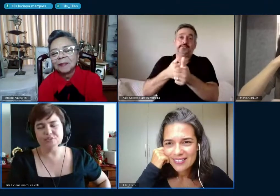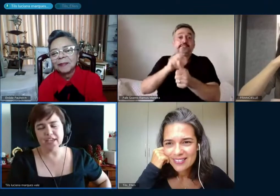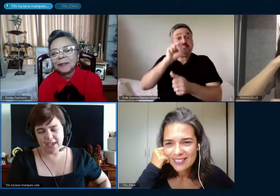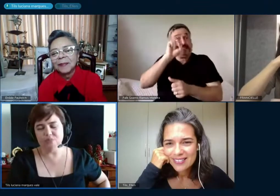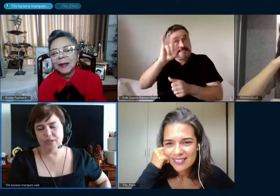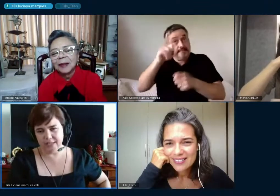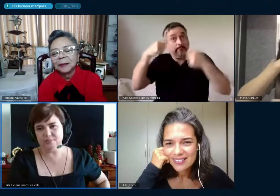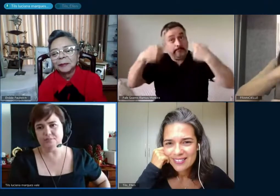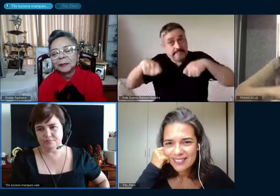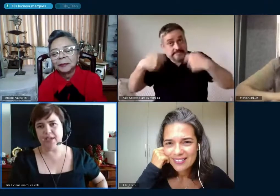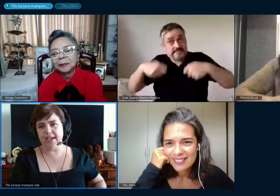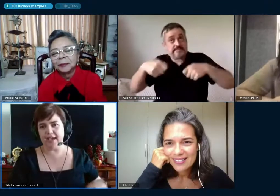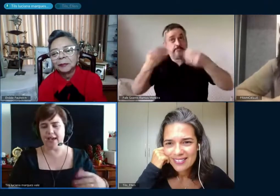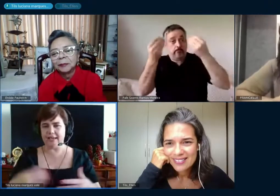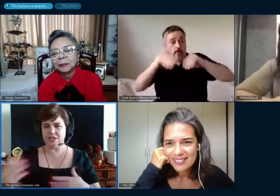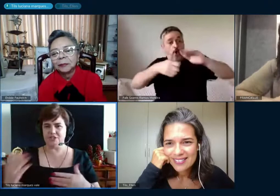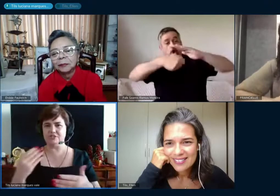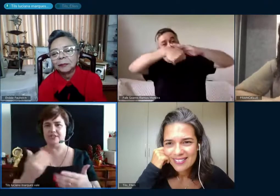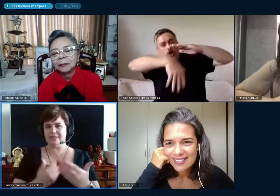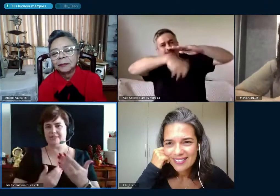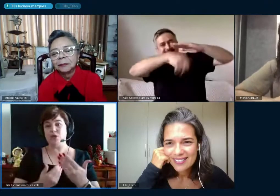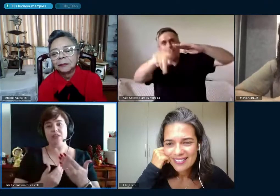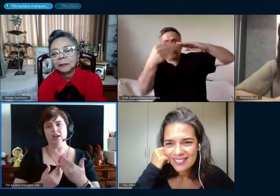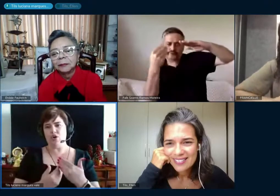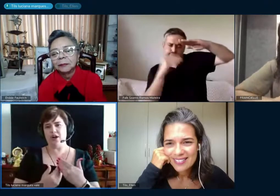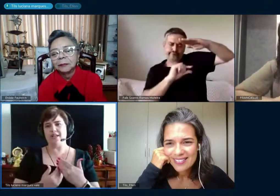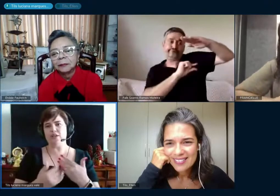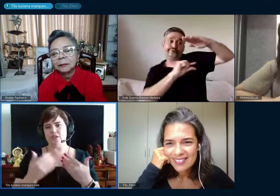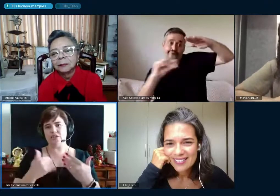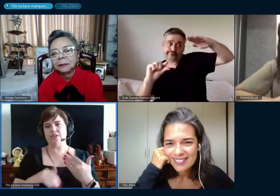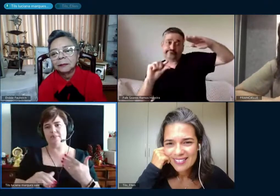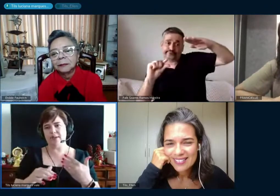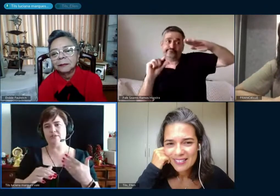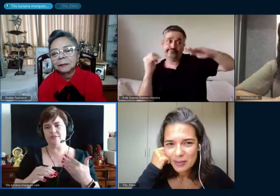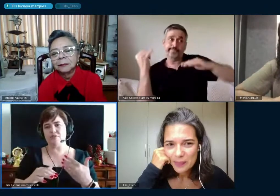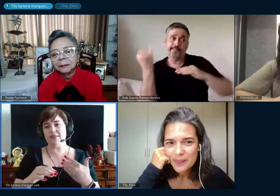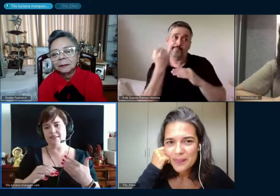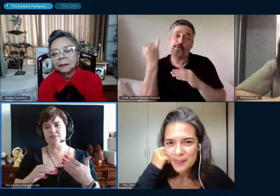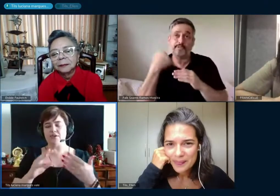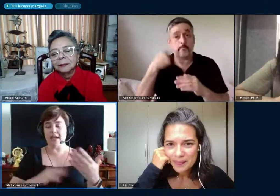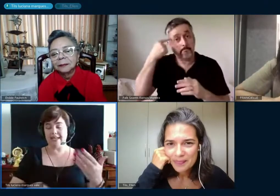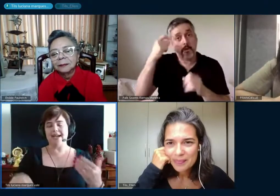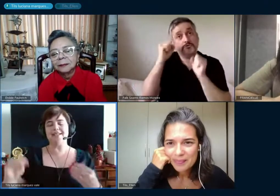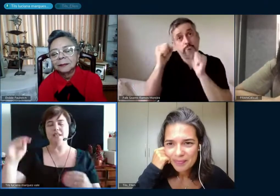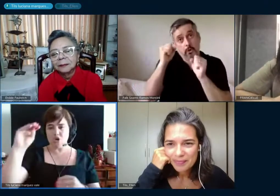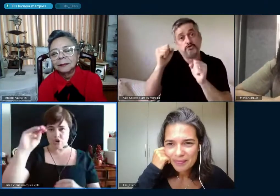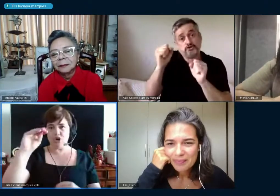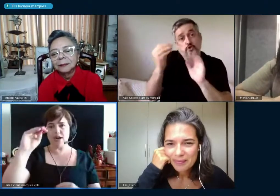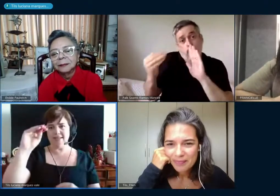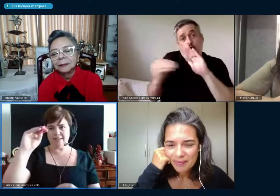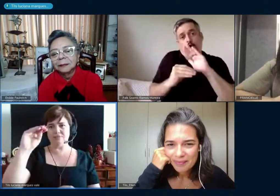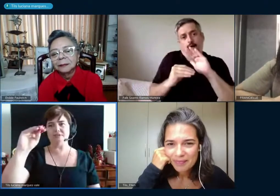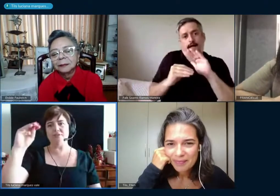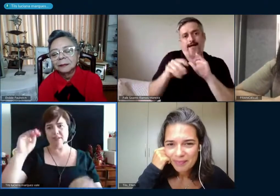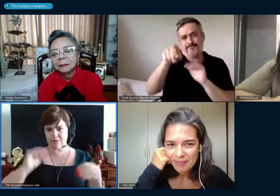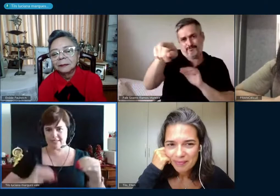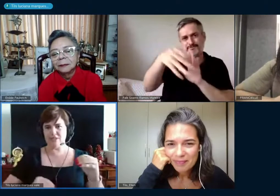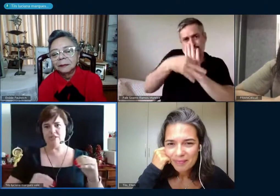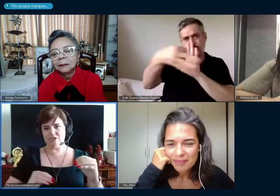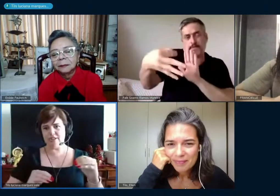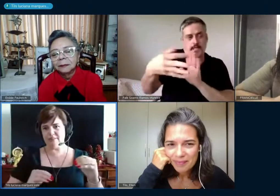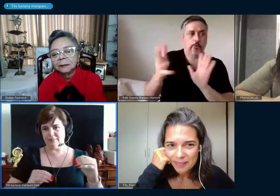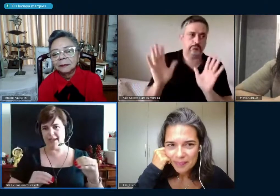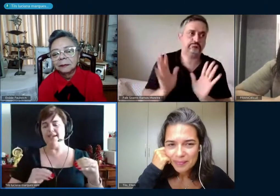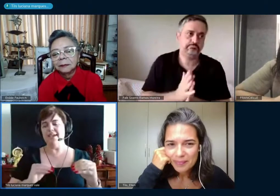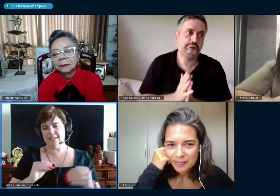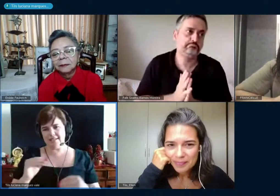mas isso foi erro mesmo. Acredito que não tenha colocado a nota de rodapé, inclusive com a tradução, aliás, colocar a tradução e depois a